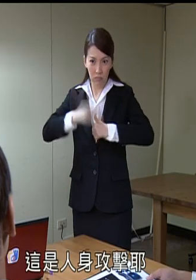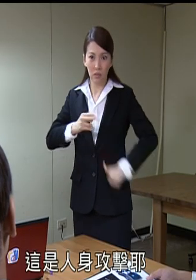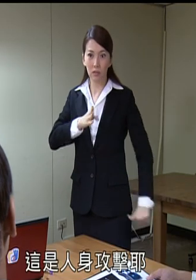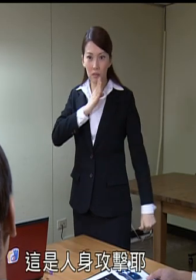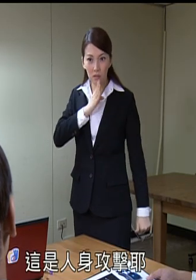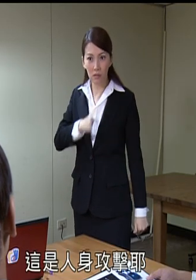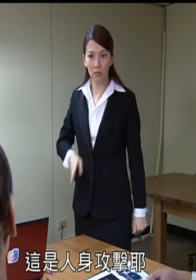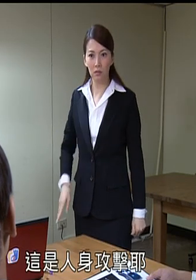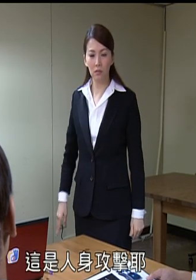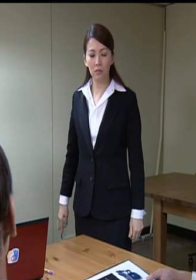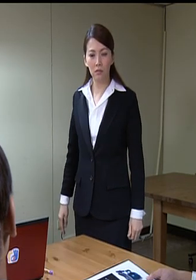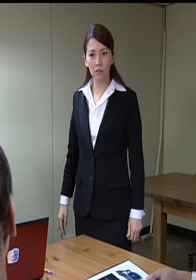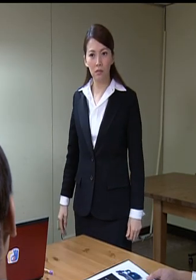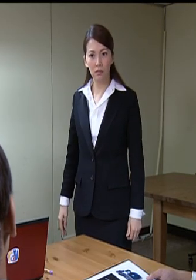身攻击耶！